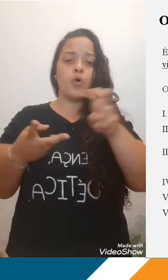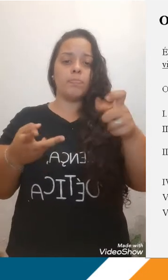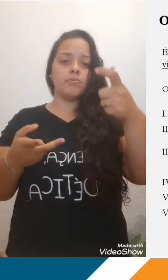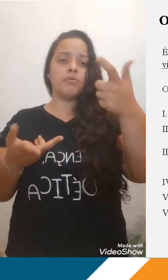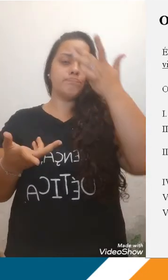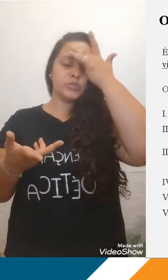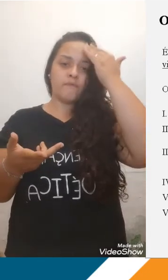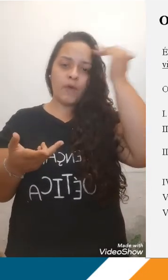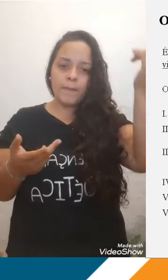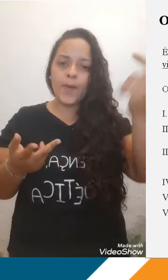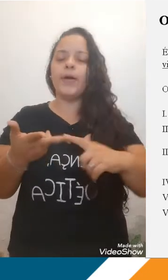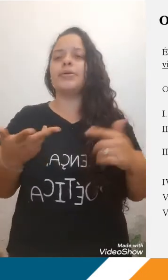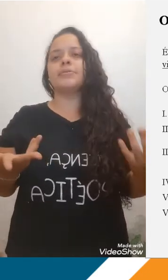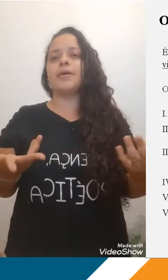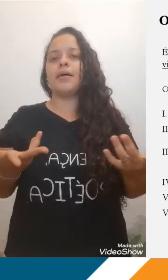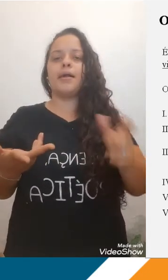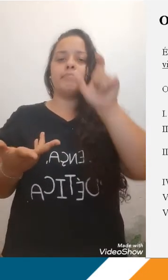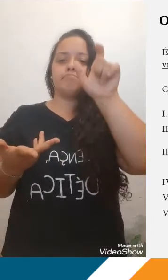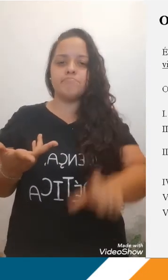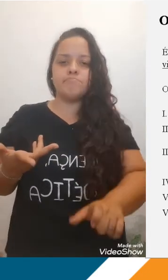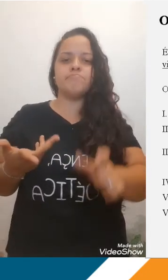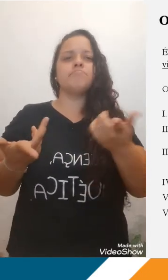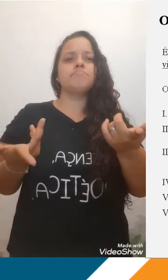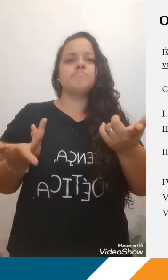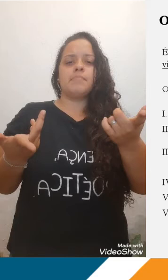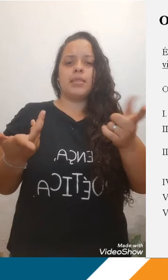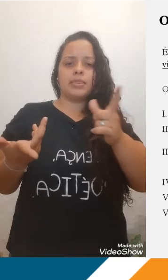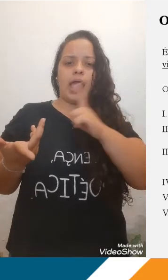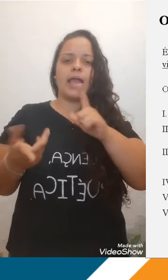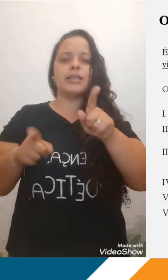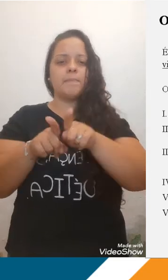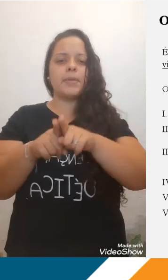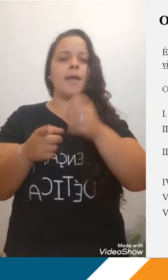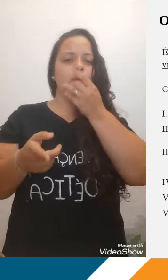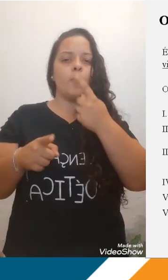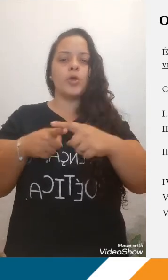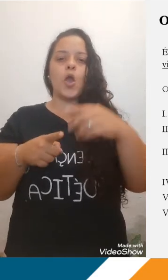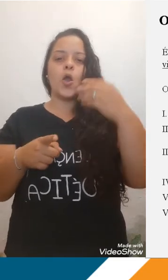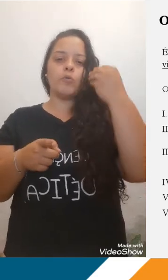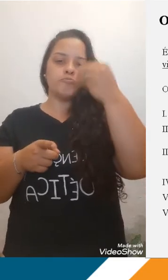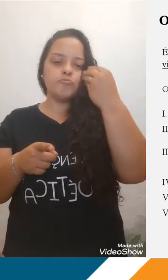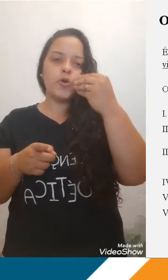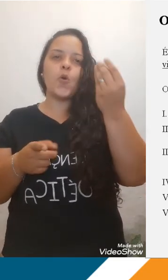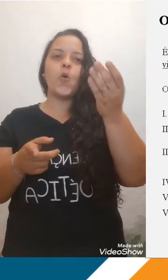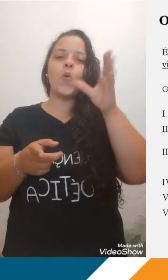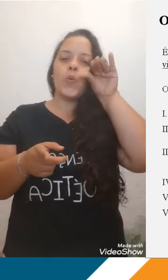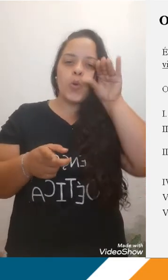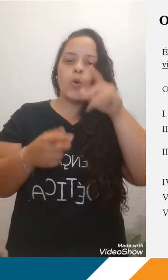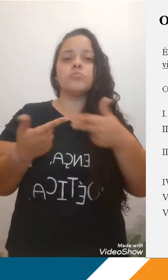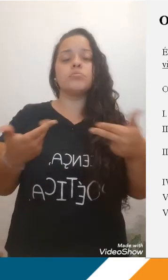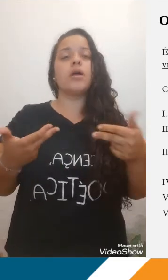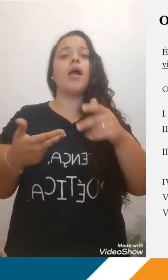personalidades, a celebridades, a personagens, o que é curioso e interessante também. E o uso mais comum que eu percebo